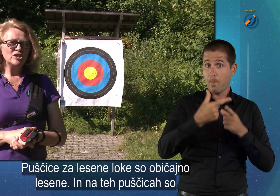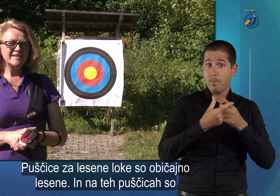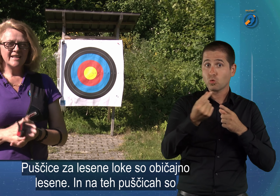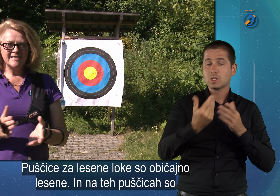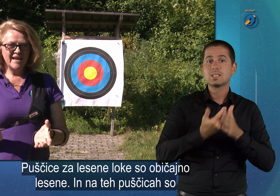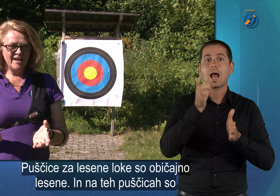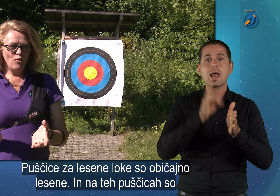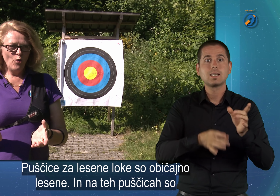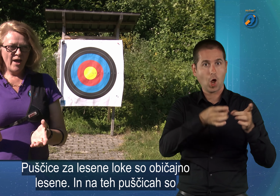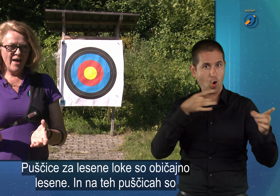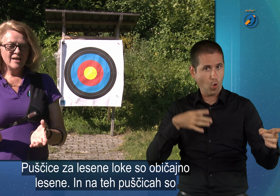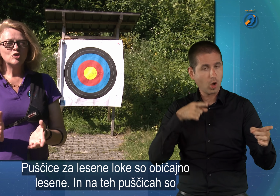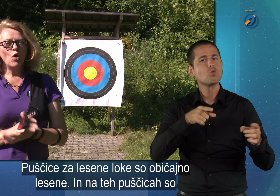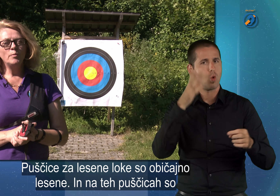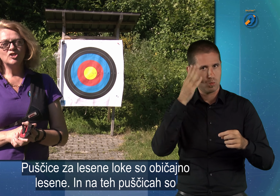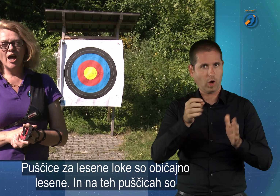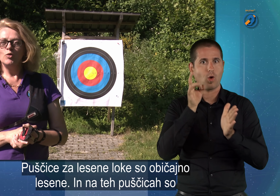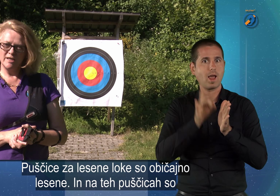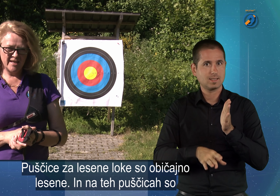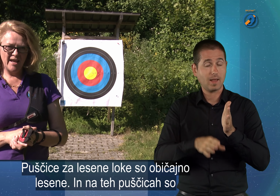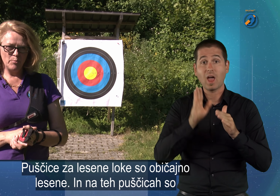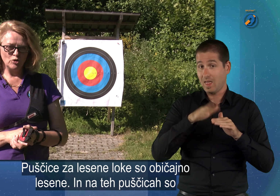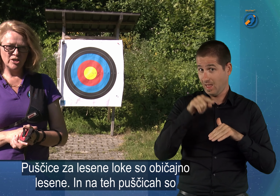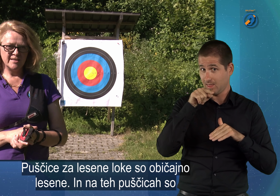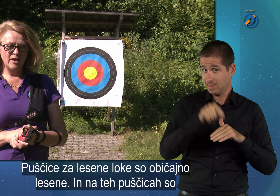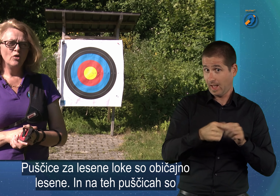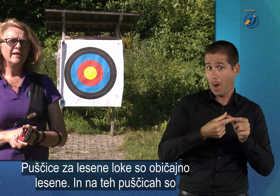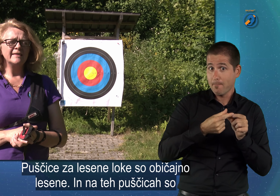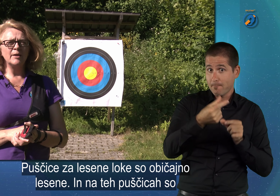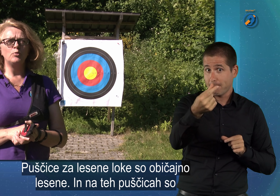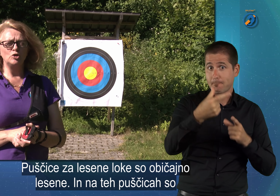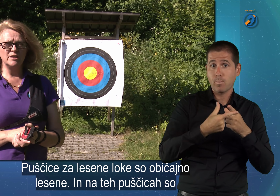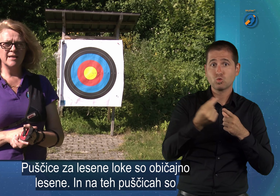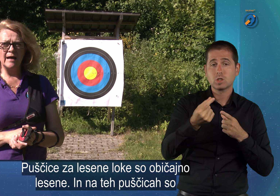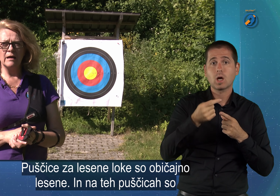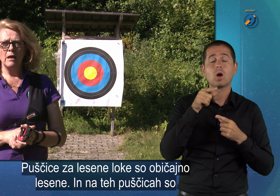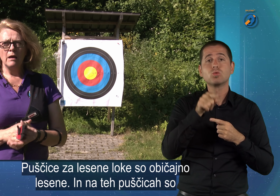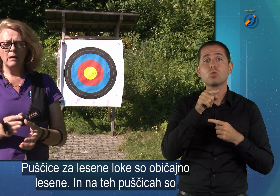Zdaj puščice za lesene loke so običajno lesene puščice. No in na teh